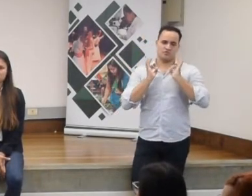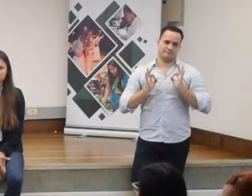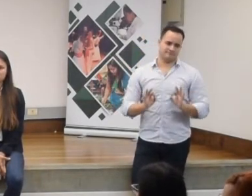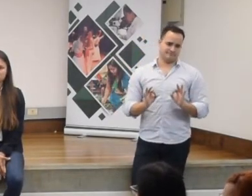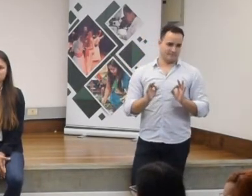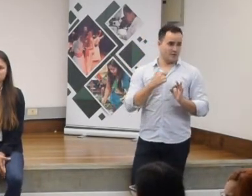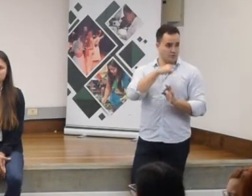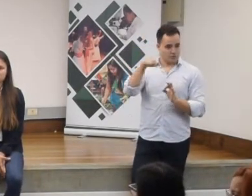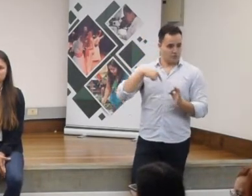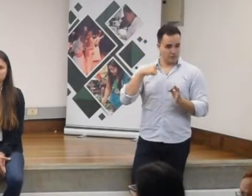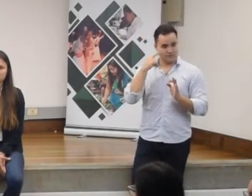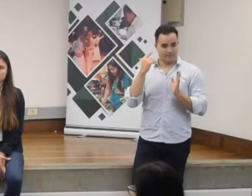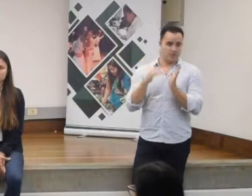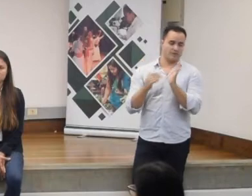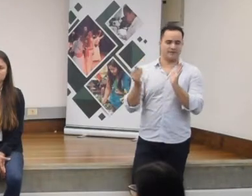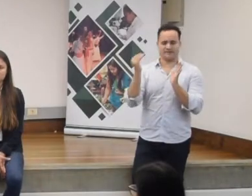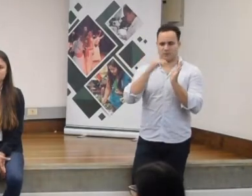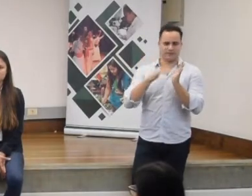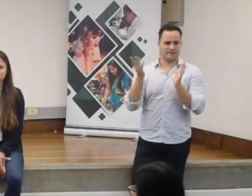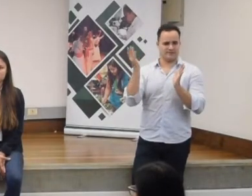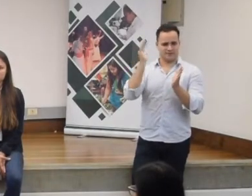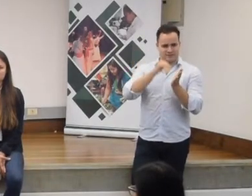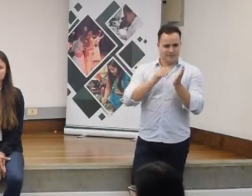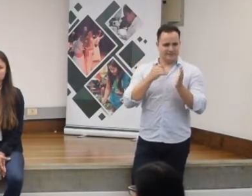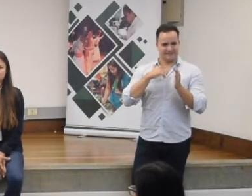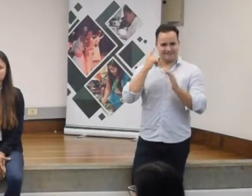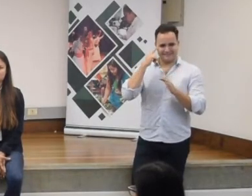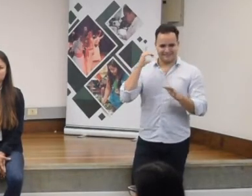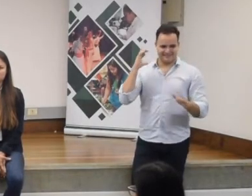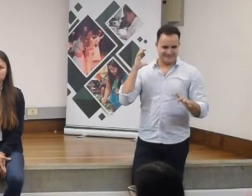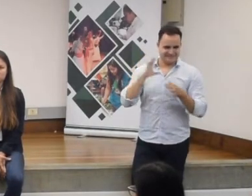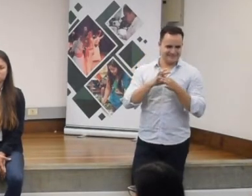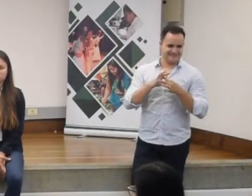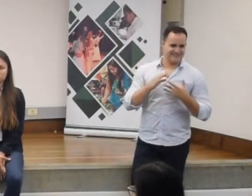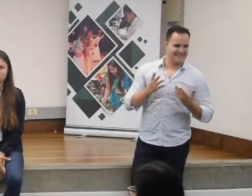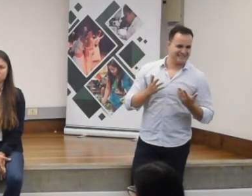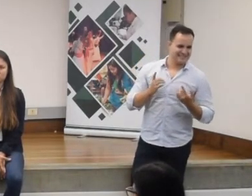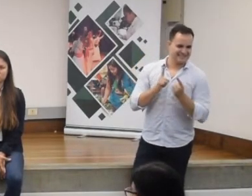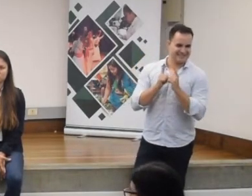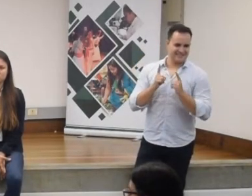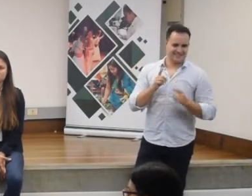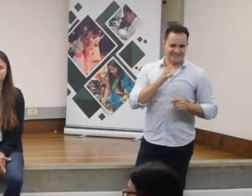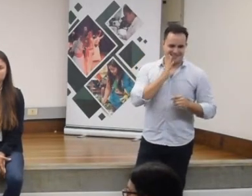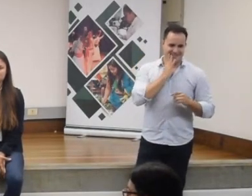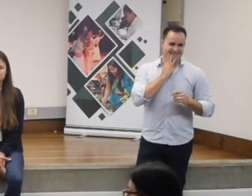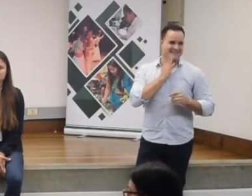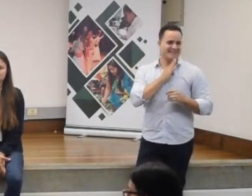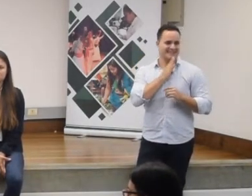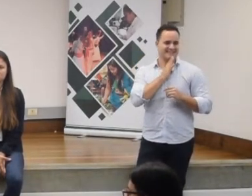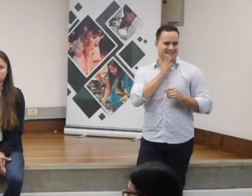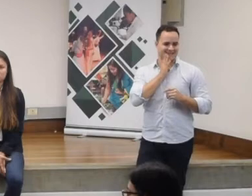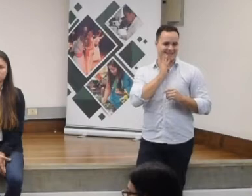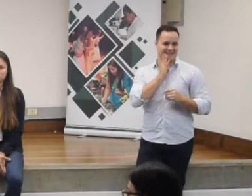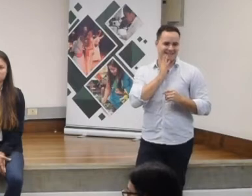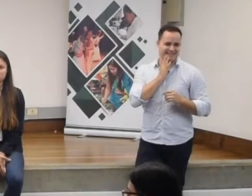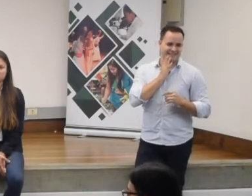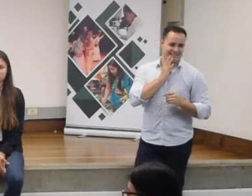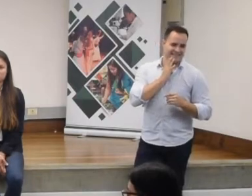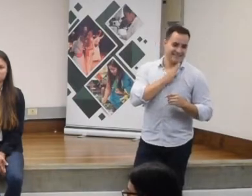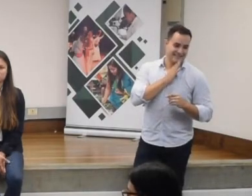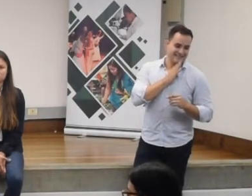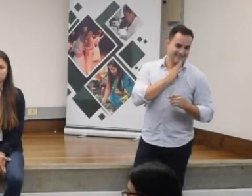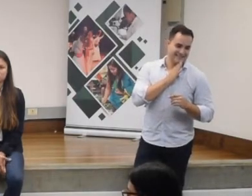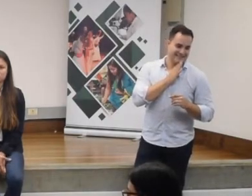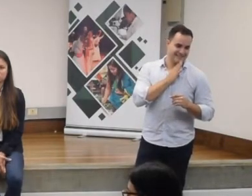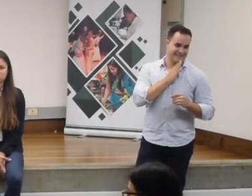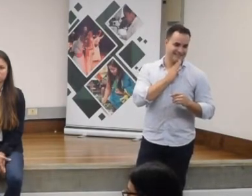estamos reinventando. Hay una serie de cosas hacia el afuera y hacia el adentro que hemos estado revisitándonos y creo que se recoge muy bien en este proceso que